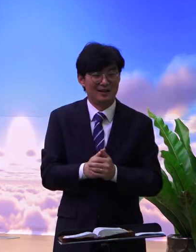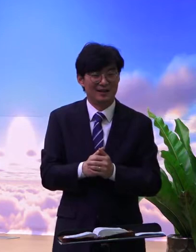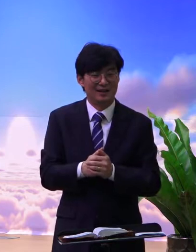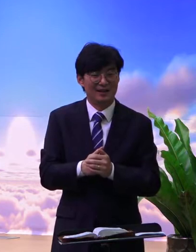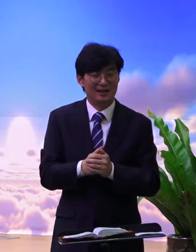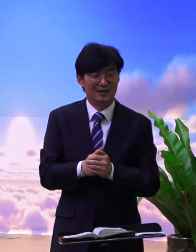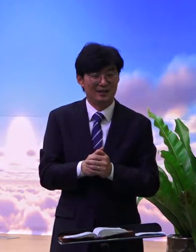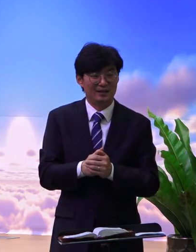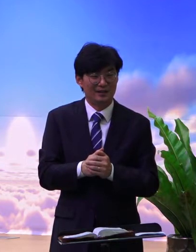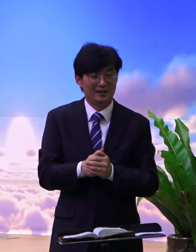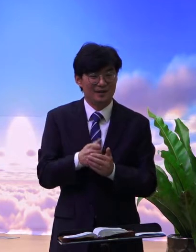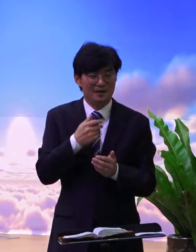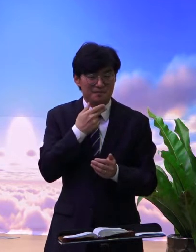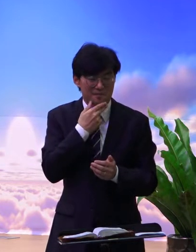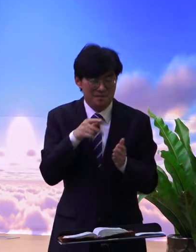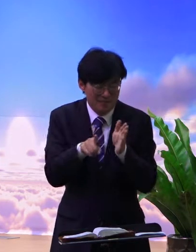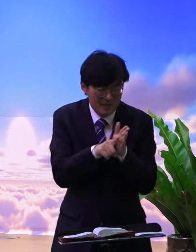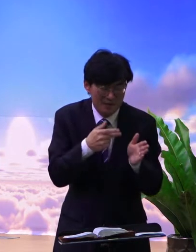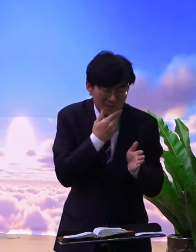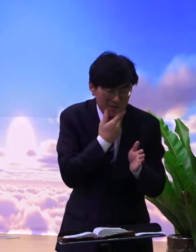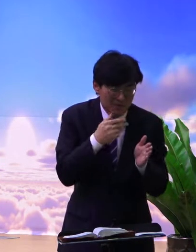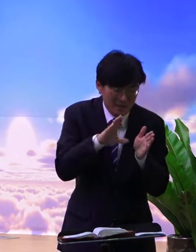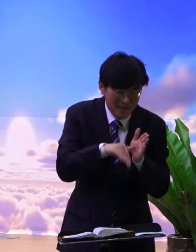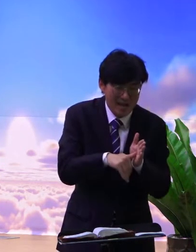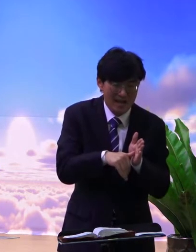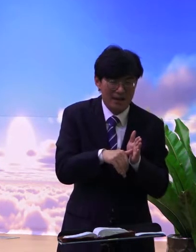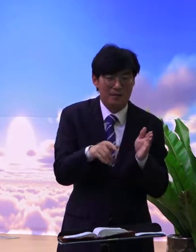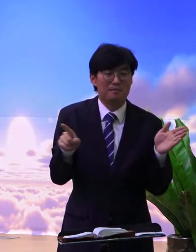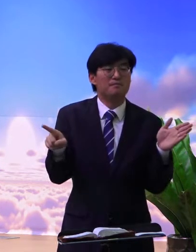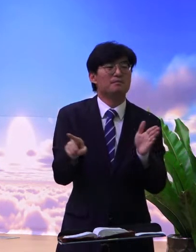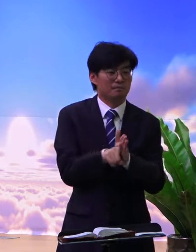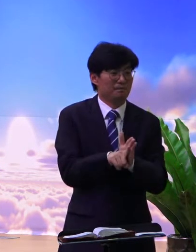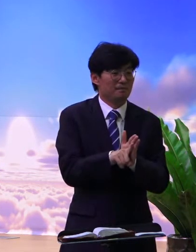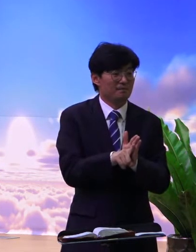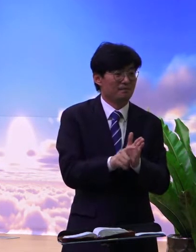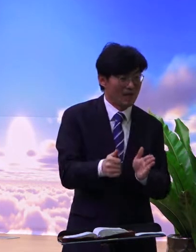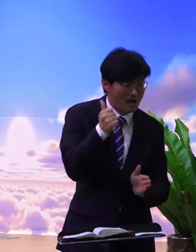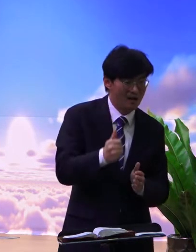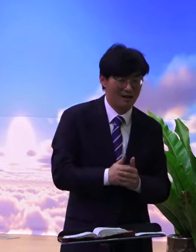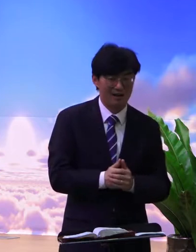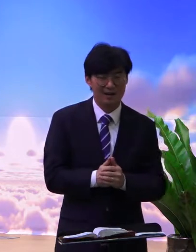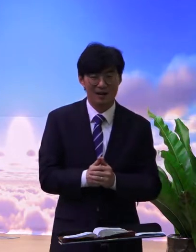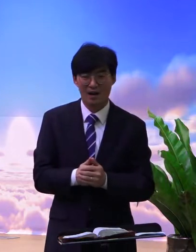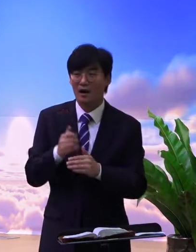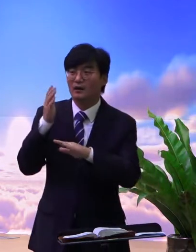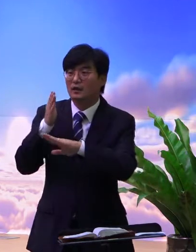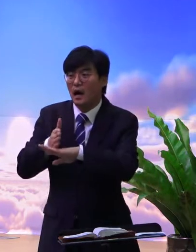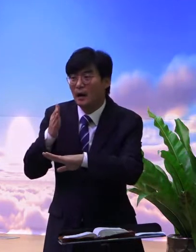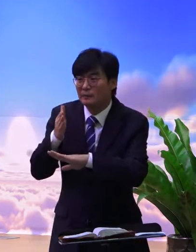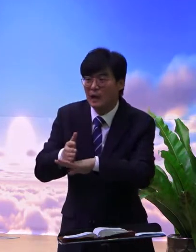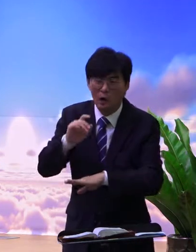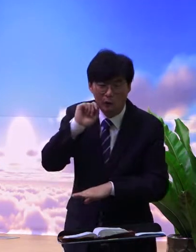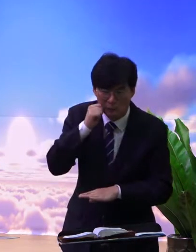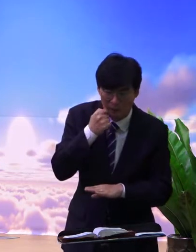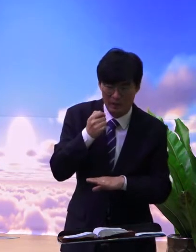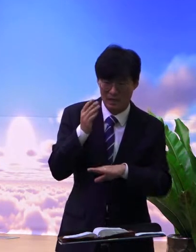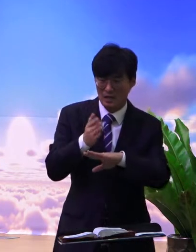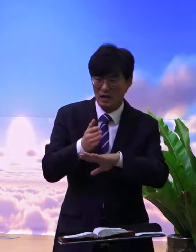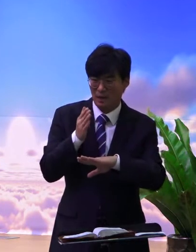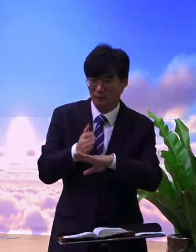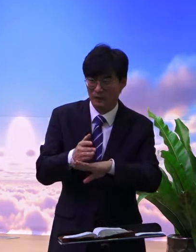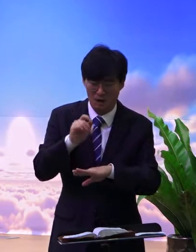감사도 마찬가지입니다. 감사가 되지 않을 때, 도저히 내 마음과 입술에서 감사가 나오지